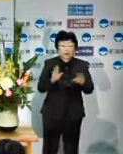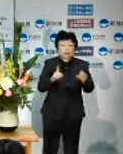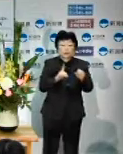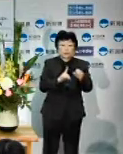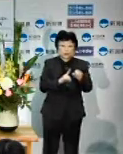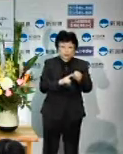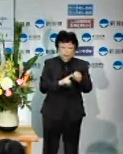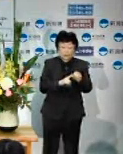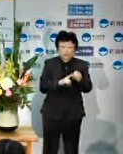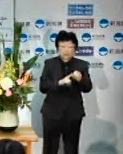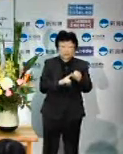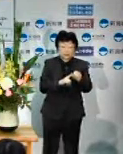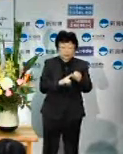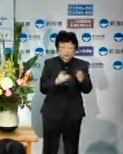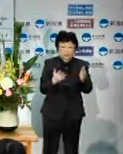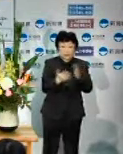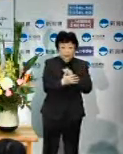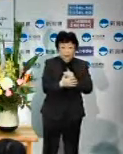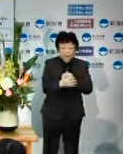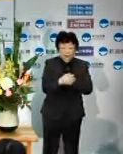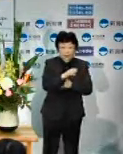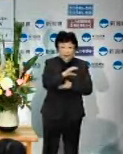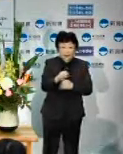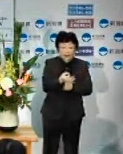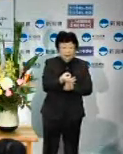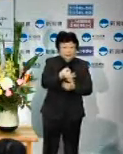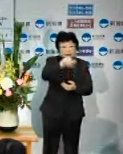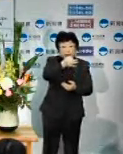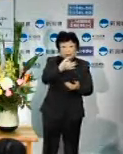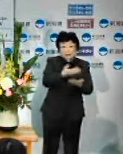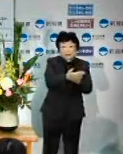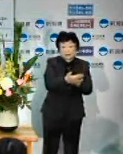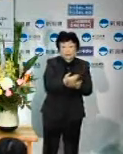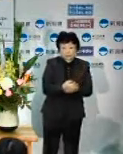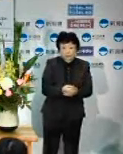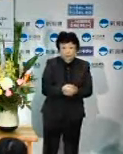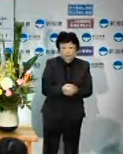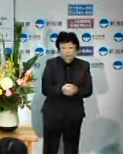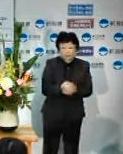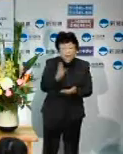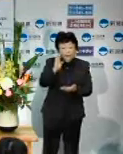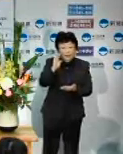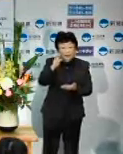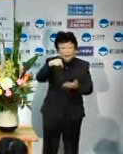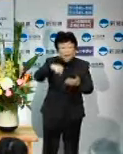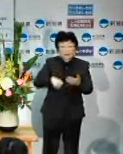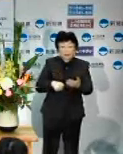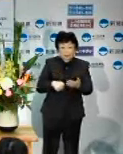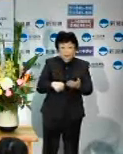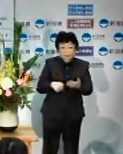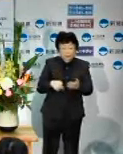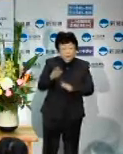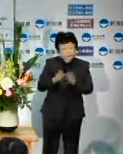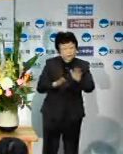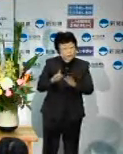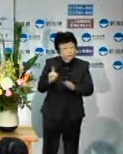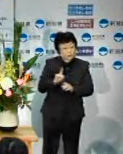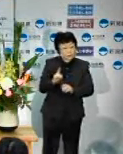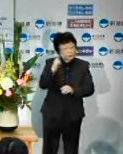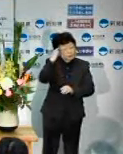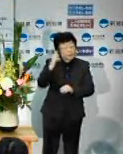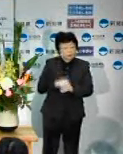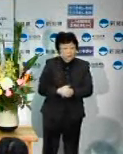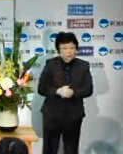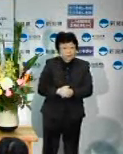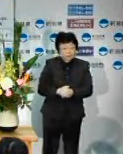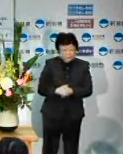から円高にまた傾向が少し出てきているようですけれども県内経済影響等どういうふうに見ていらっしゃいますか。